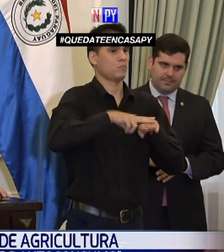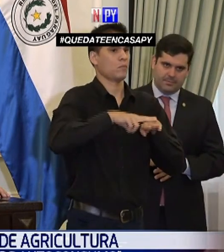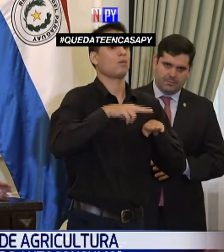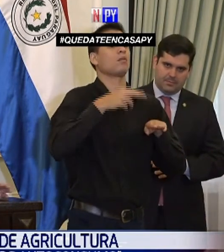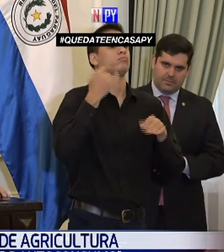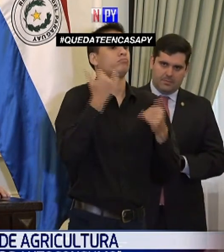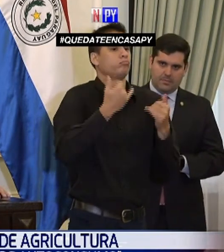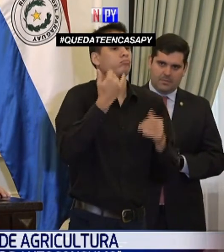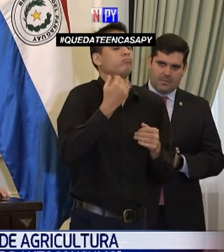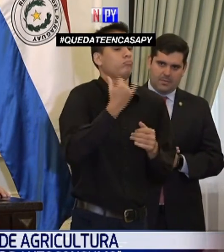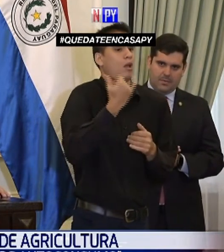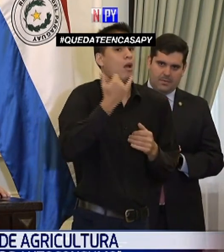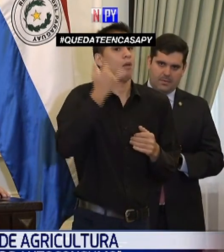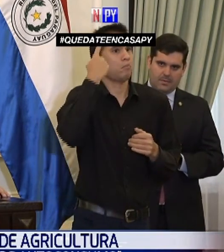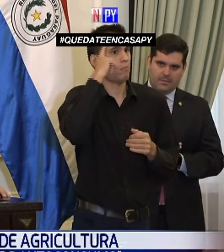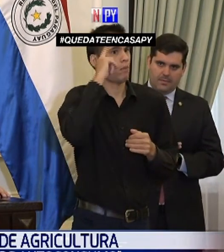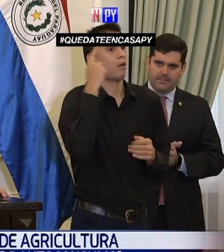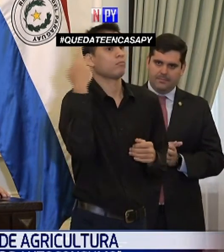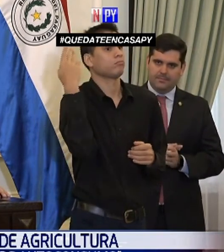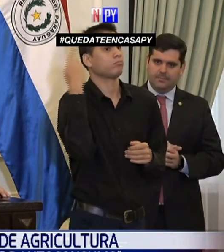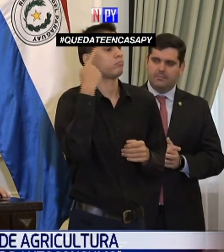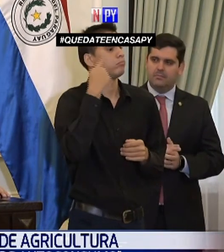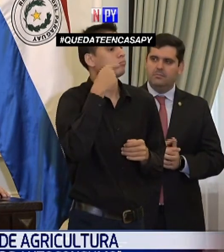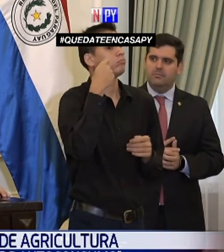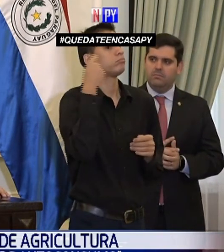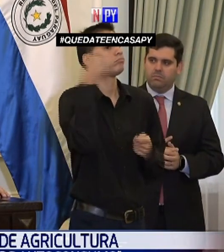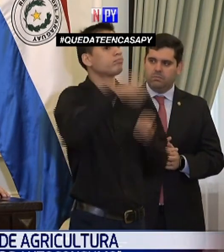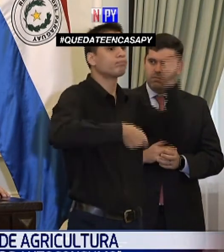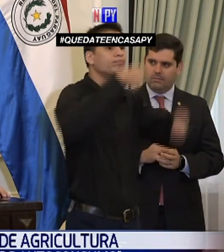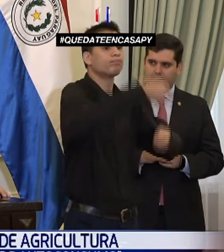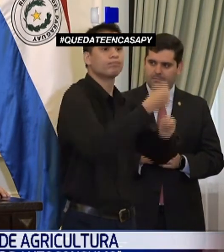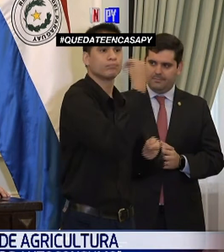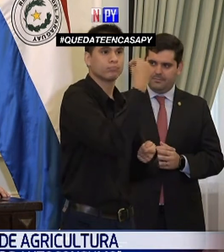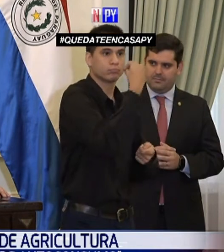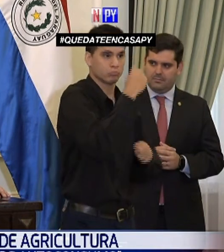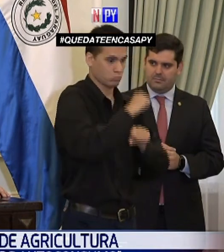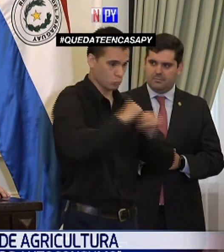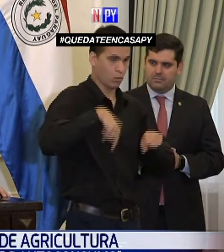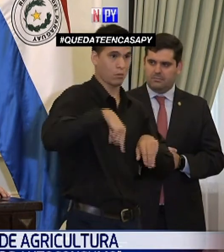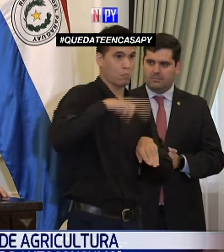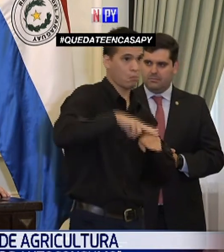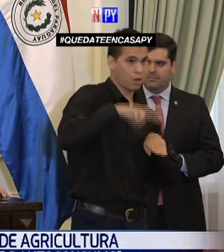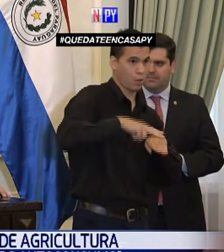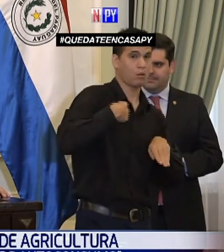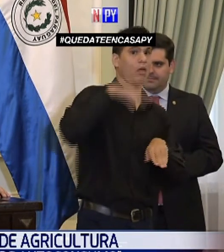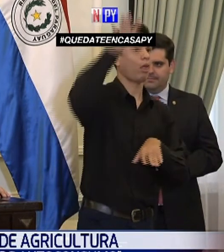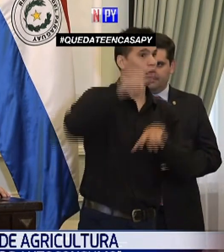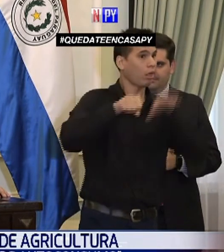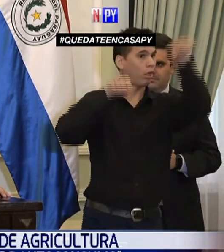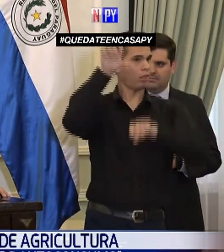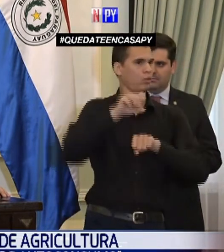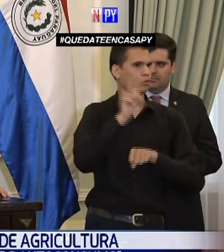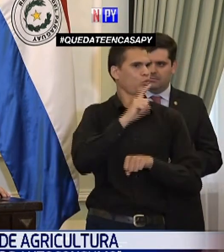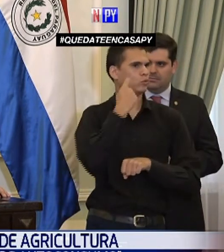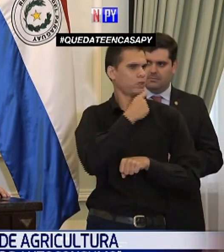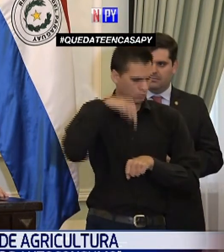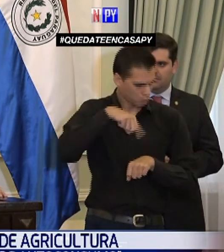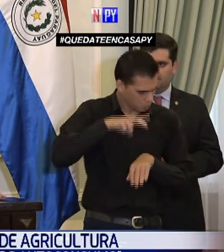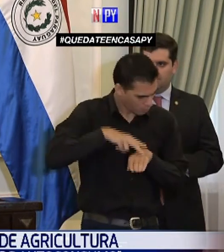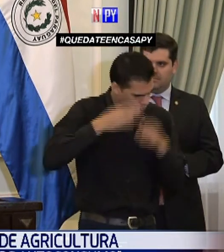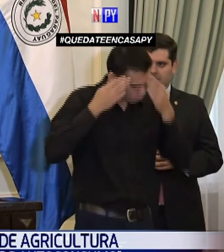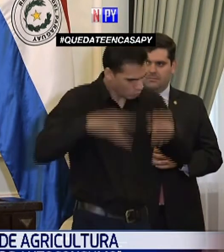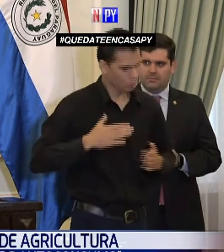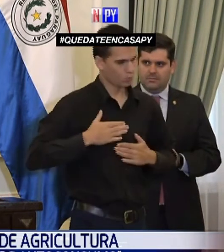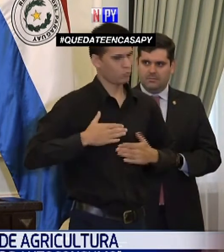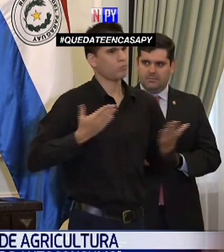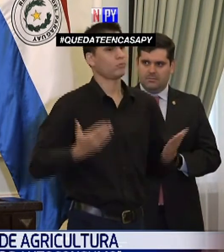alimentos, donde podemos, tenemos las condiciones de poder producirlo aquí internamente. Para el presidente del